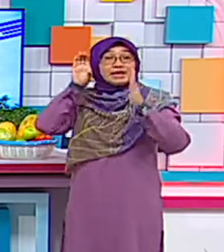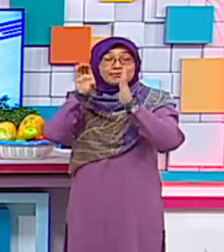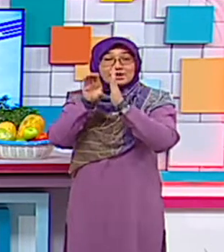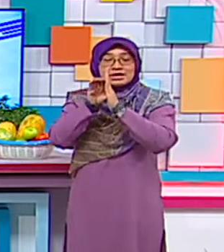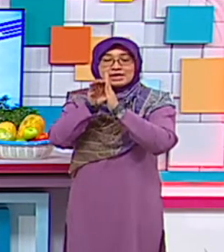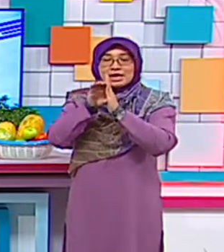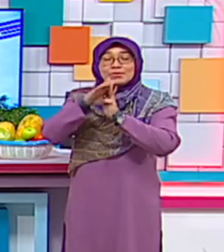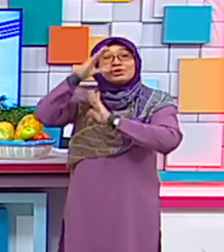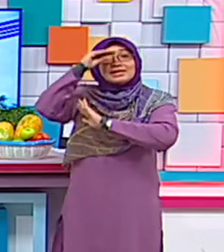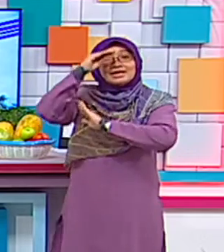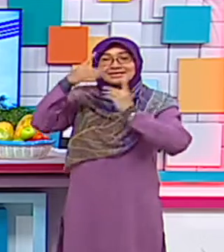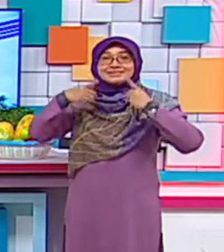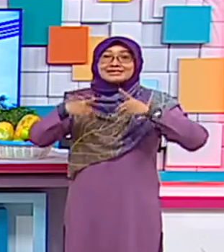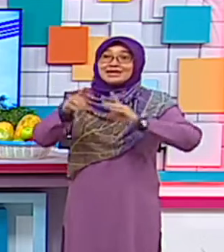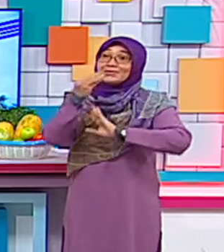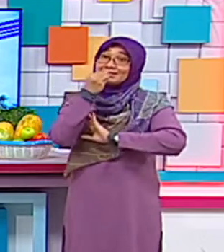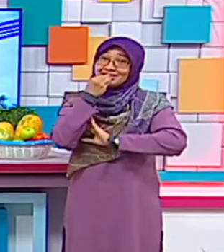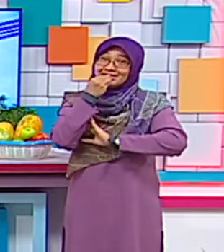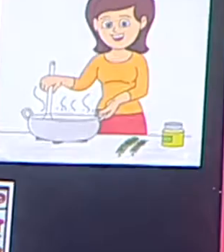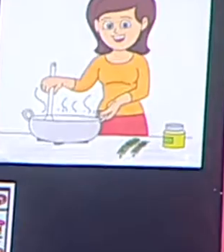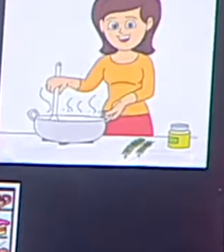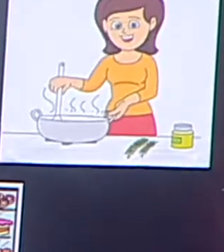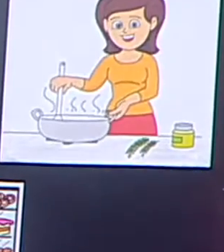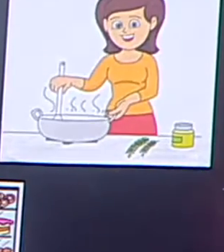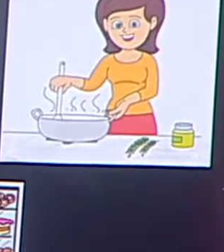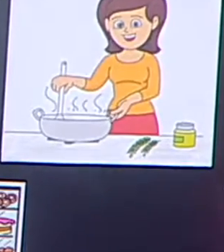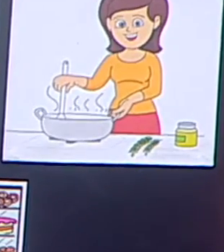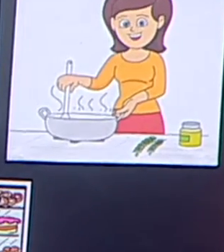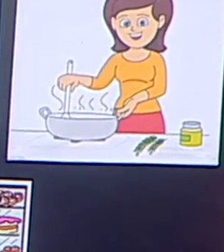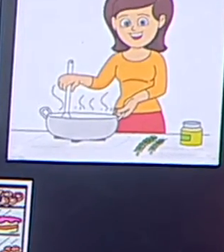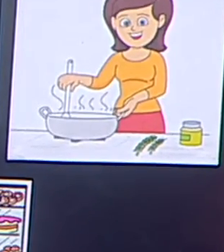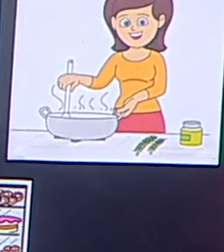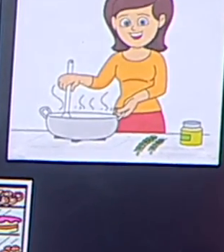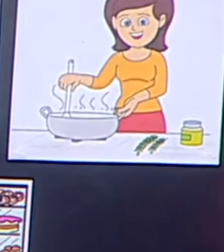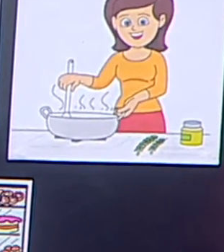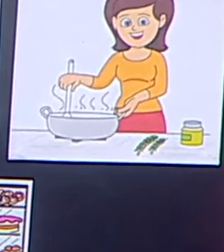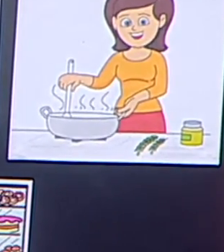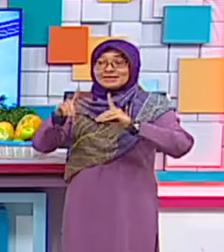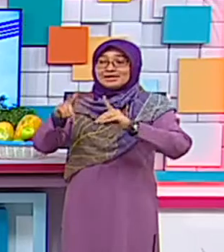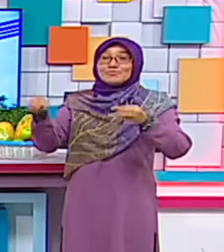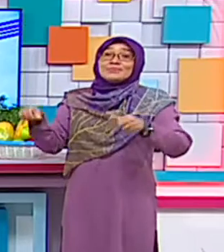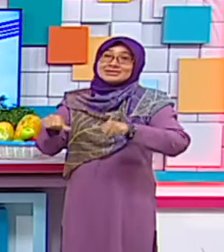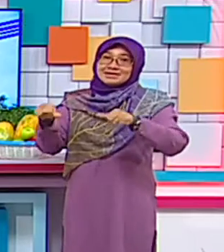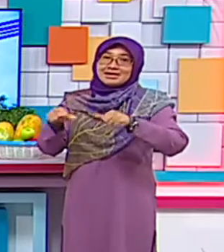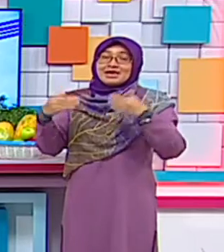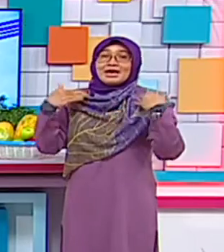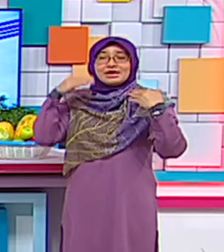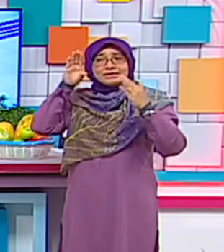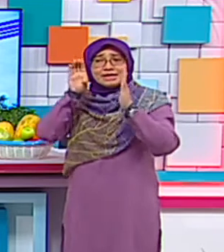gambar abuda lelaki sedang makan ada gambar Ibu sedang memasak ada